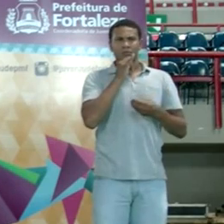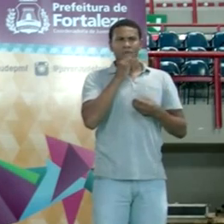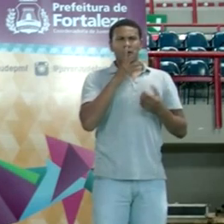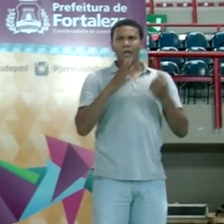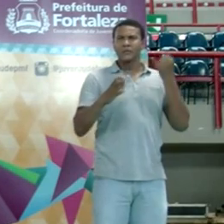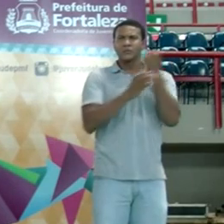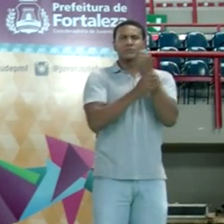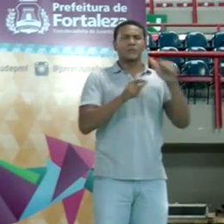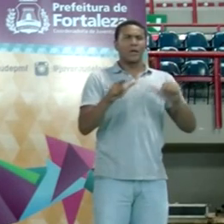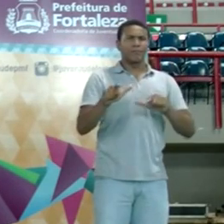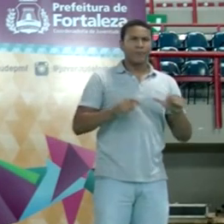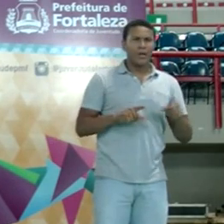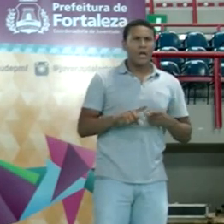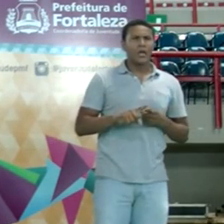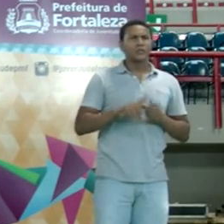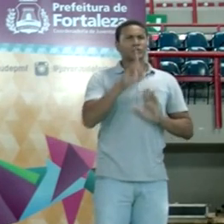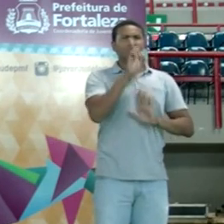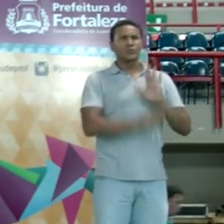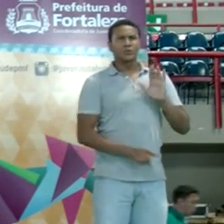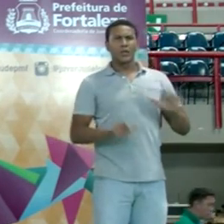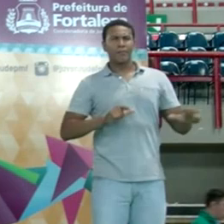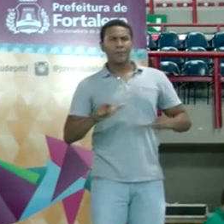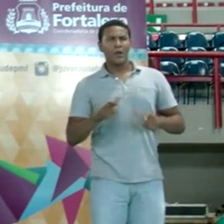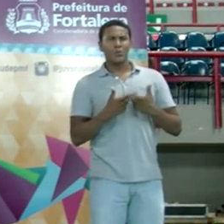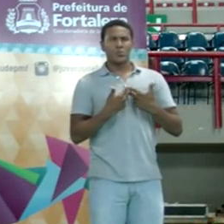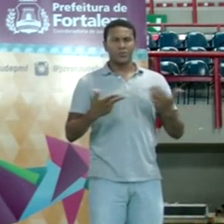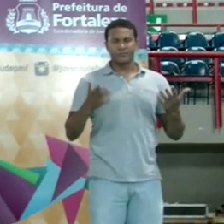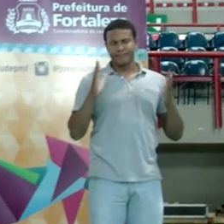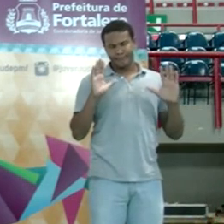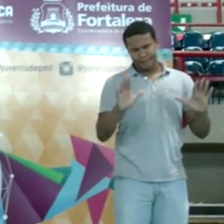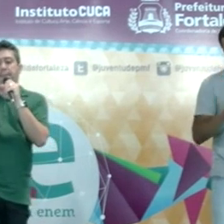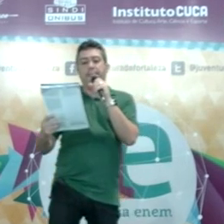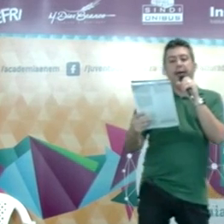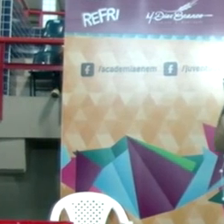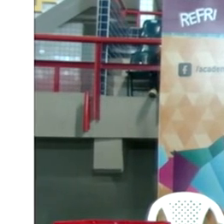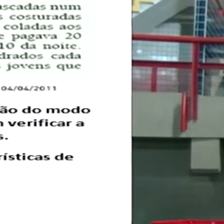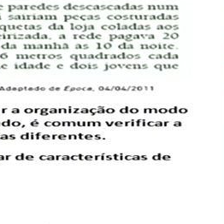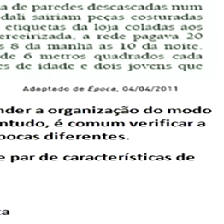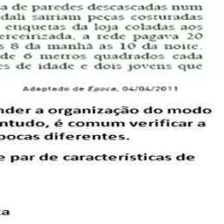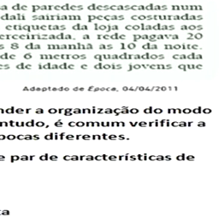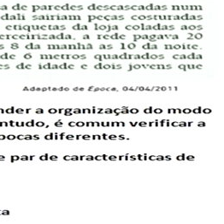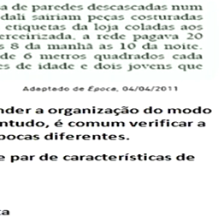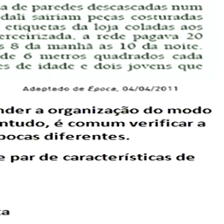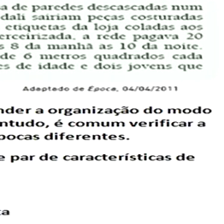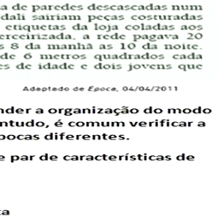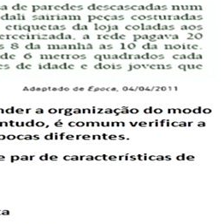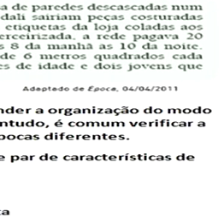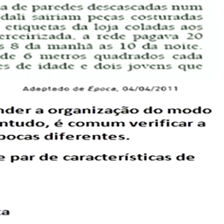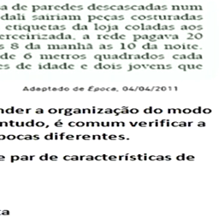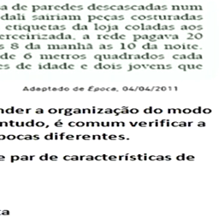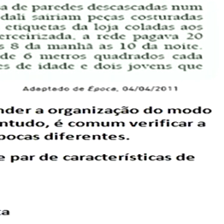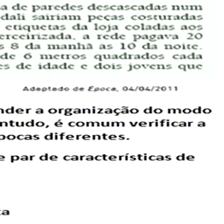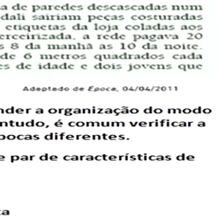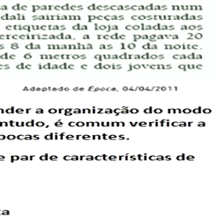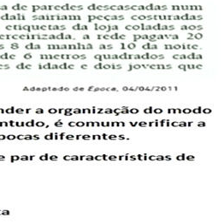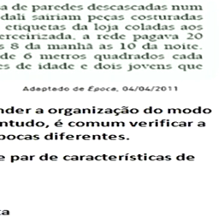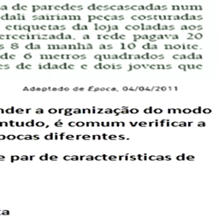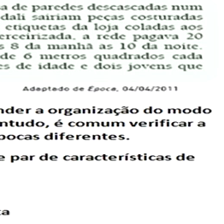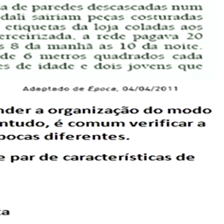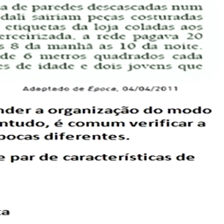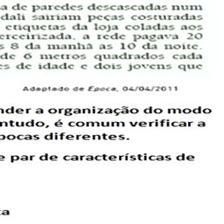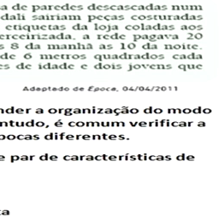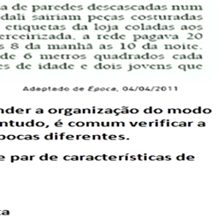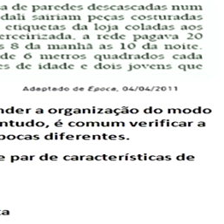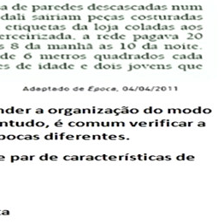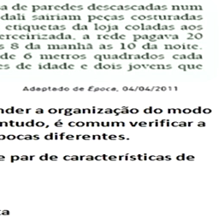segurança do trabalho, direitos trabalhistas e tal. Aí pronto, diz assim, a comparação entre modelos